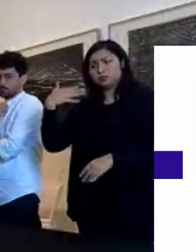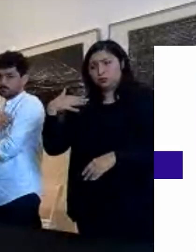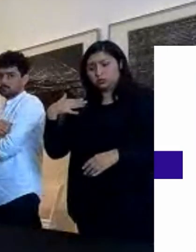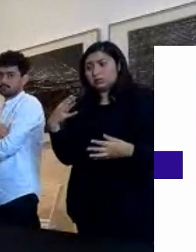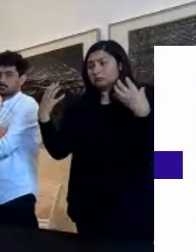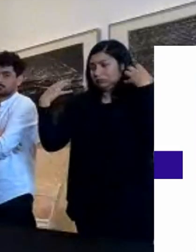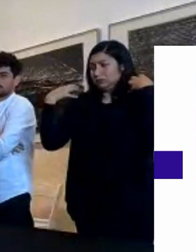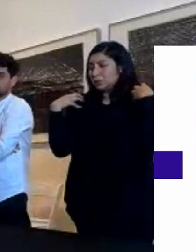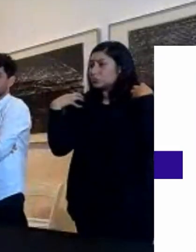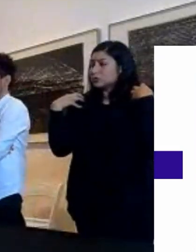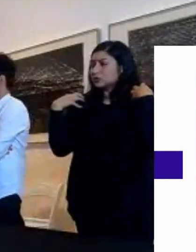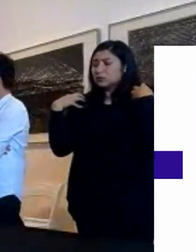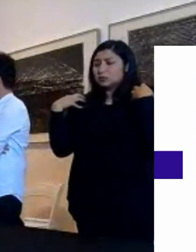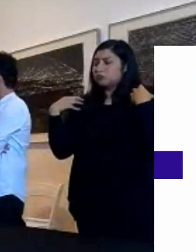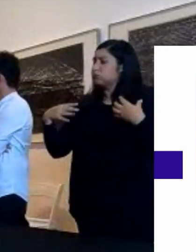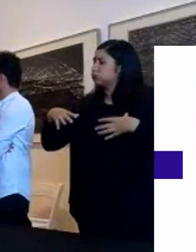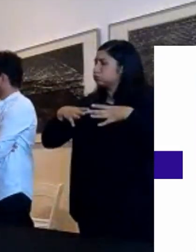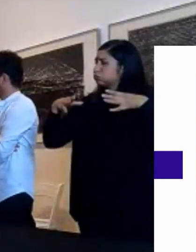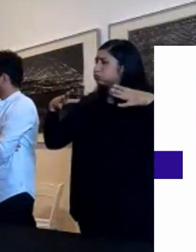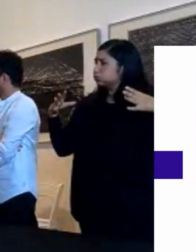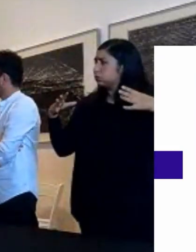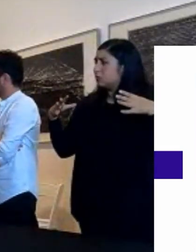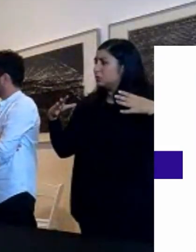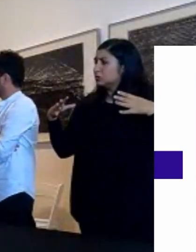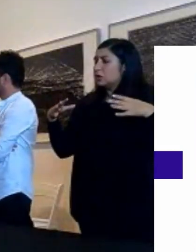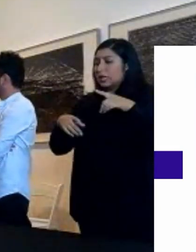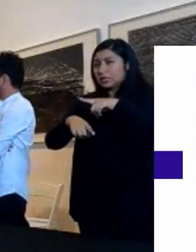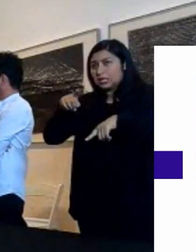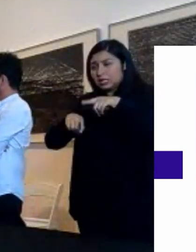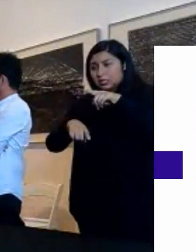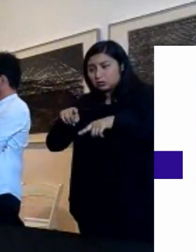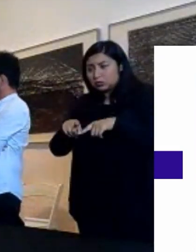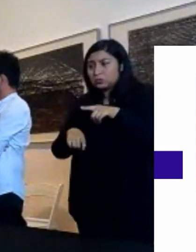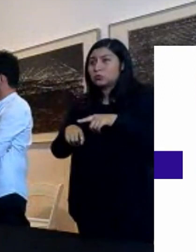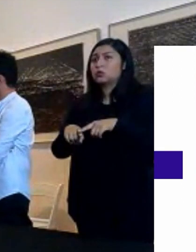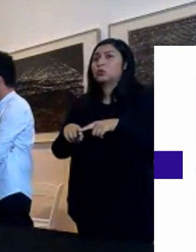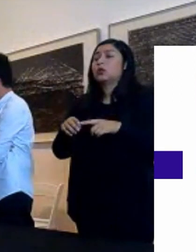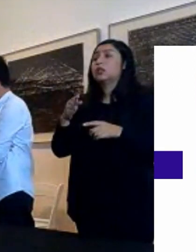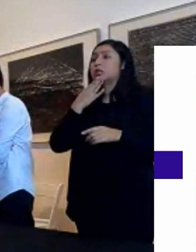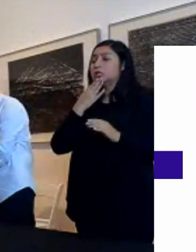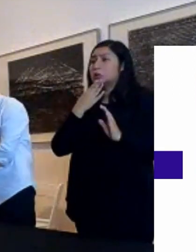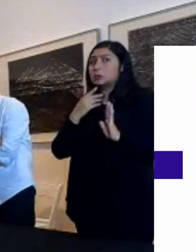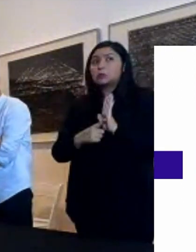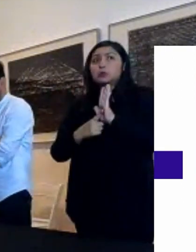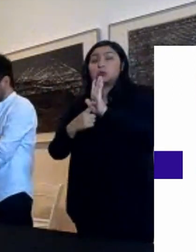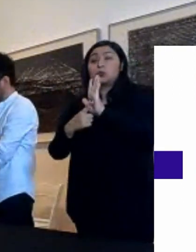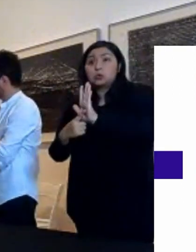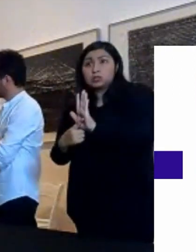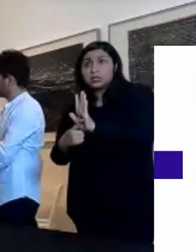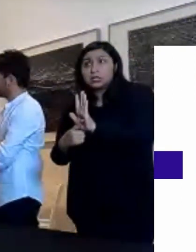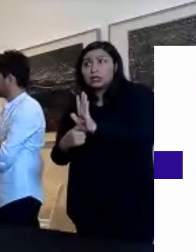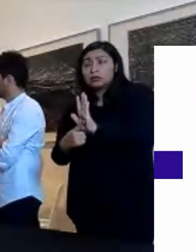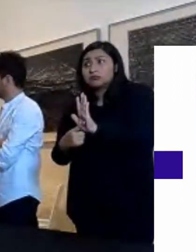responsabilidad importante, como no solamente a nivel territorial pequeño, sino que también de tratar de demostrar como a nivel general,